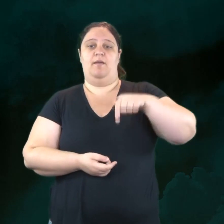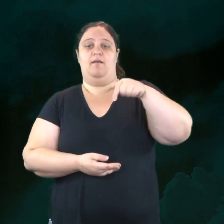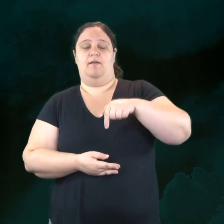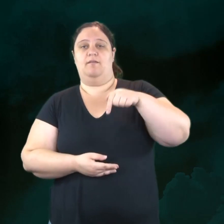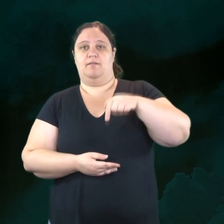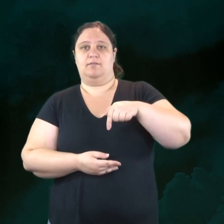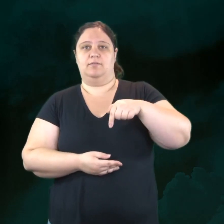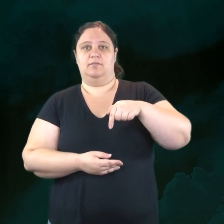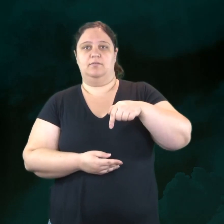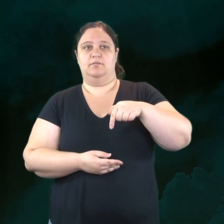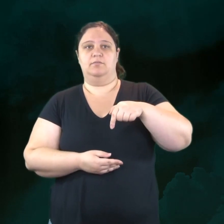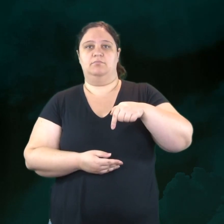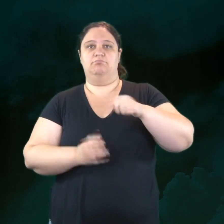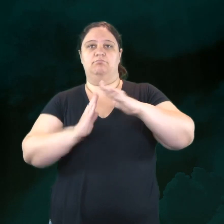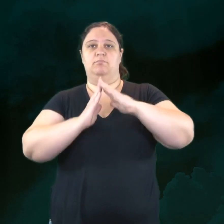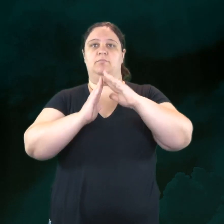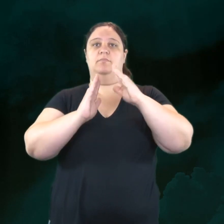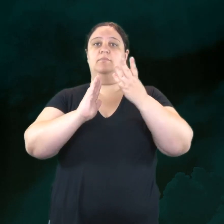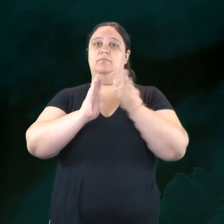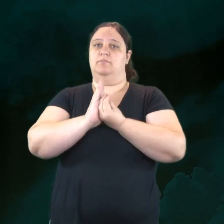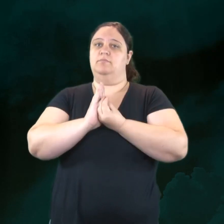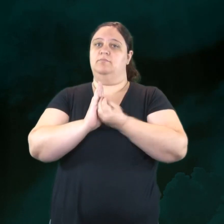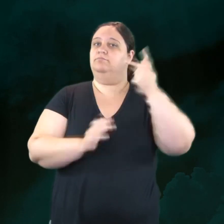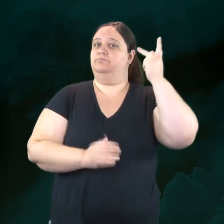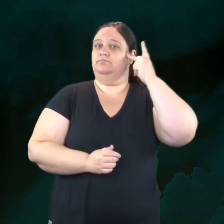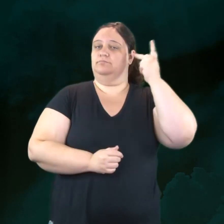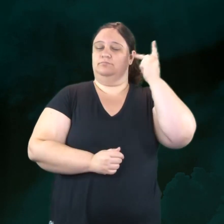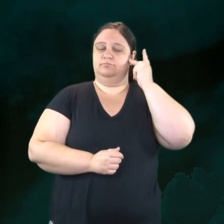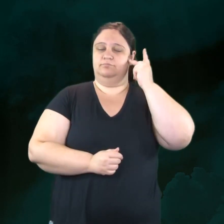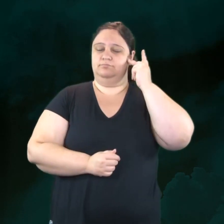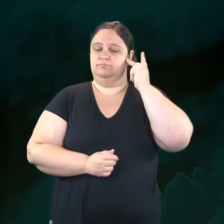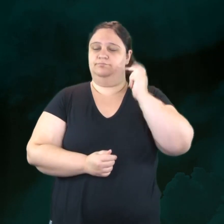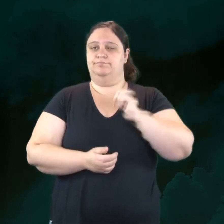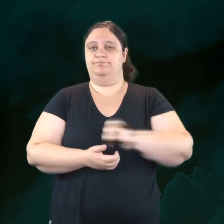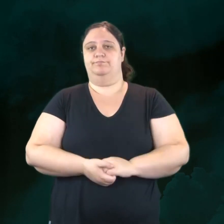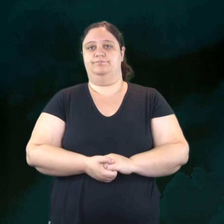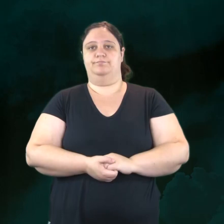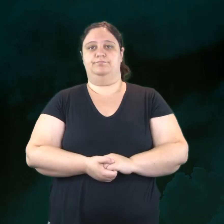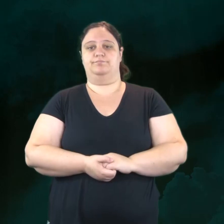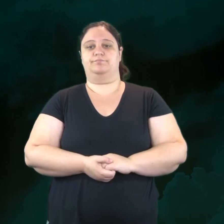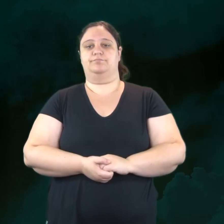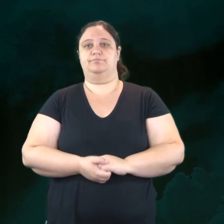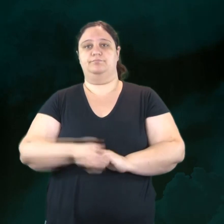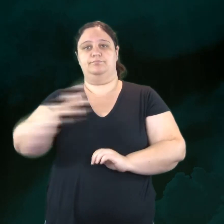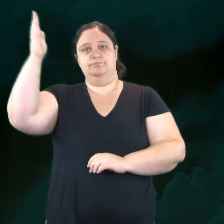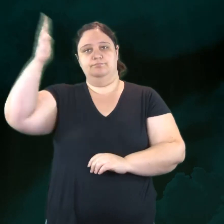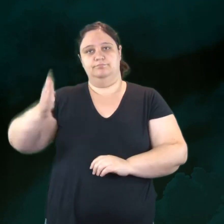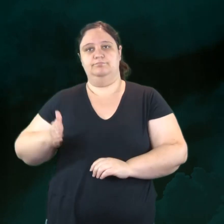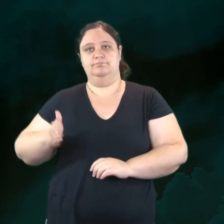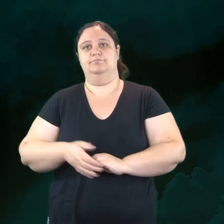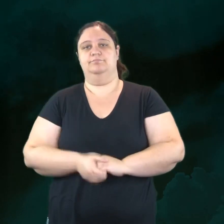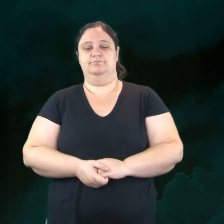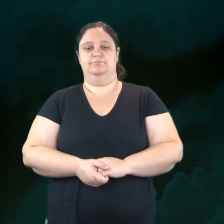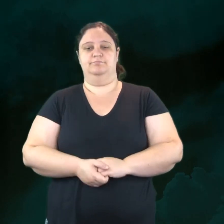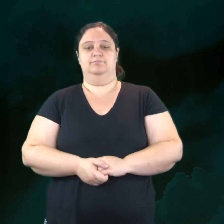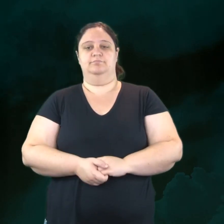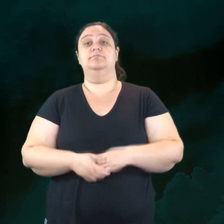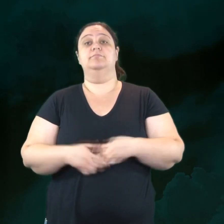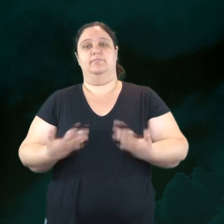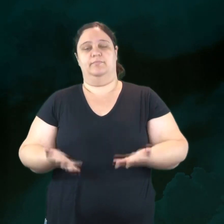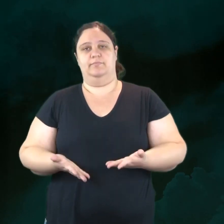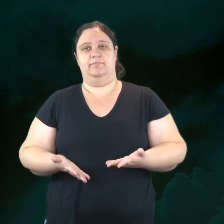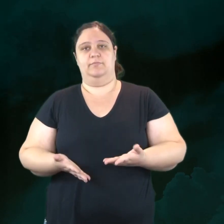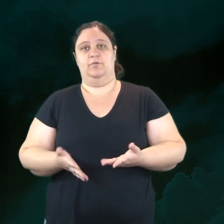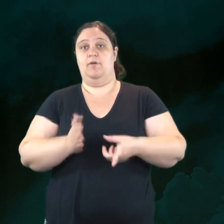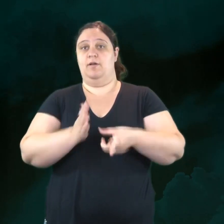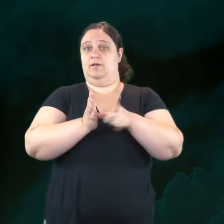do auditório da Igreja em São Paulo, aqui no Brasil. Antes de mais nada, eu